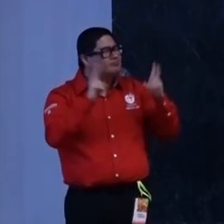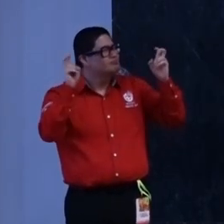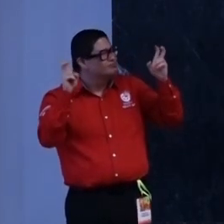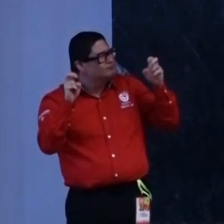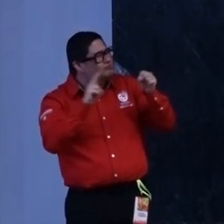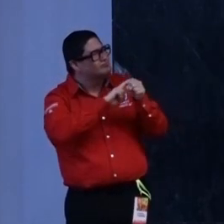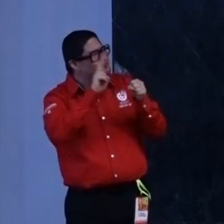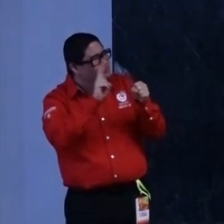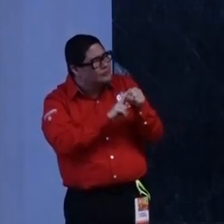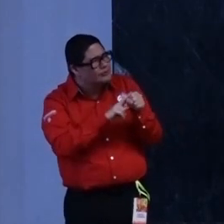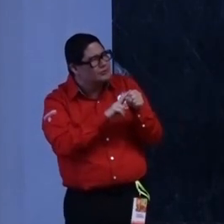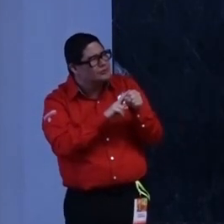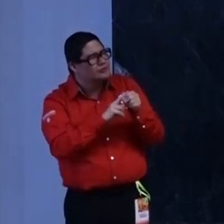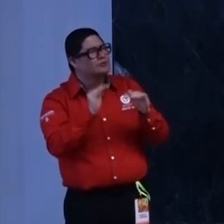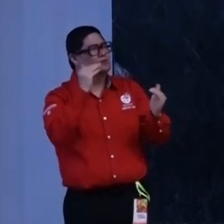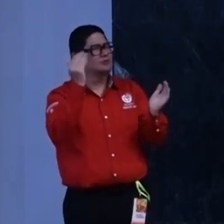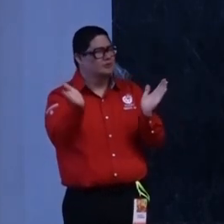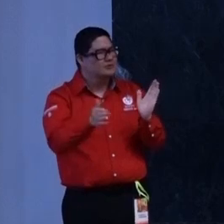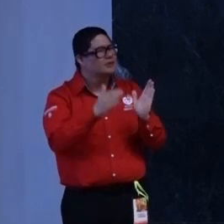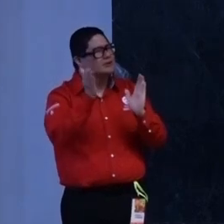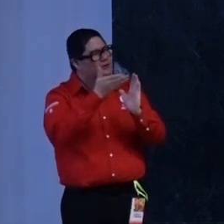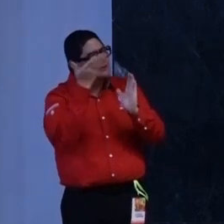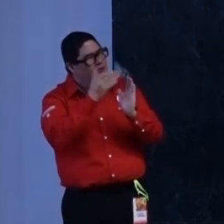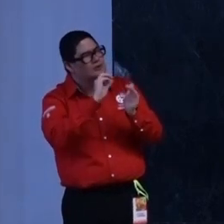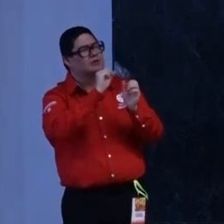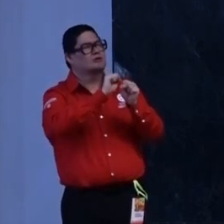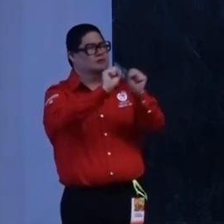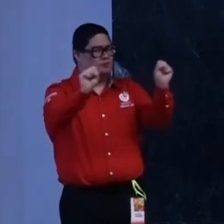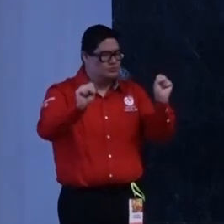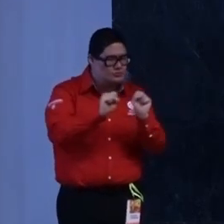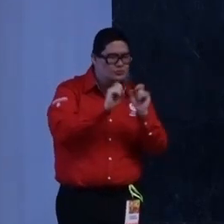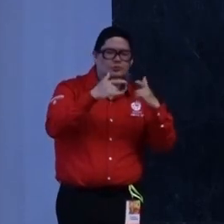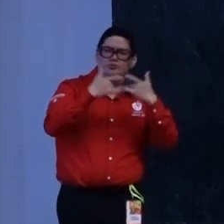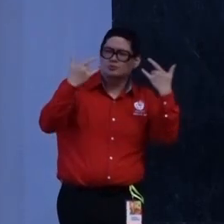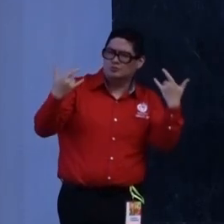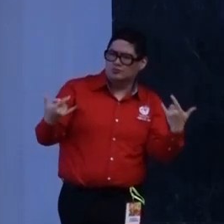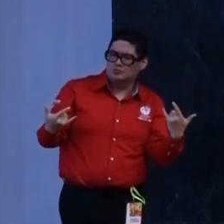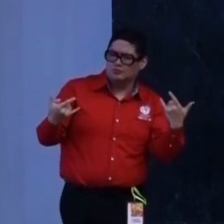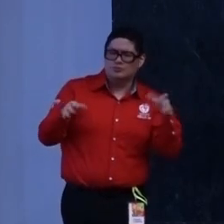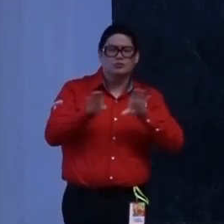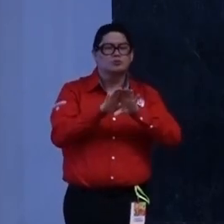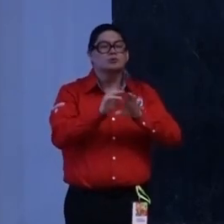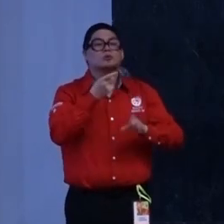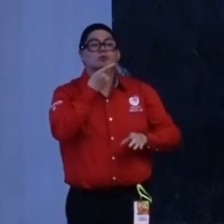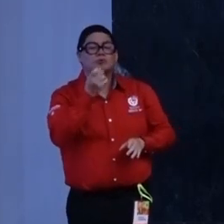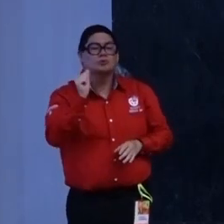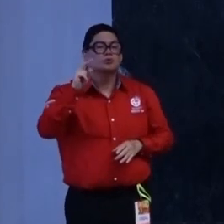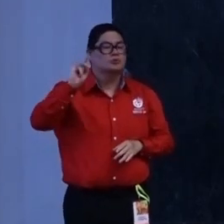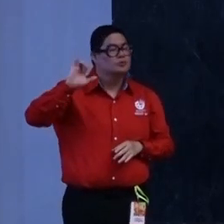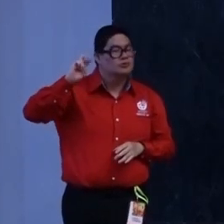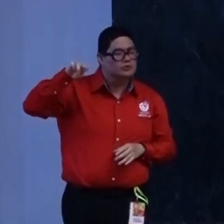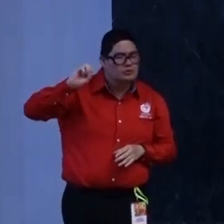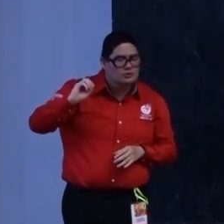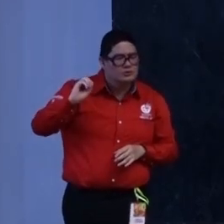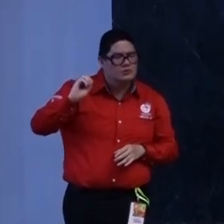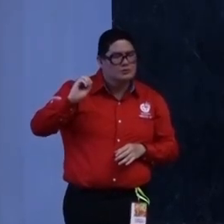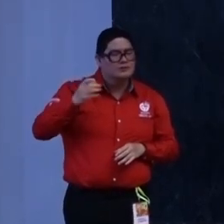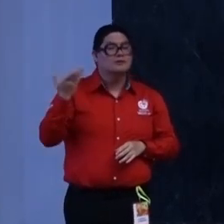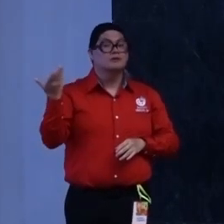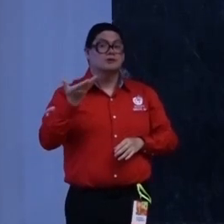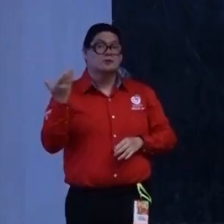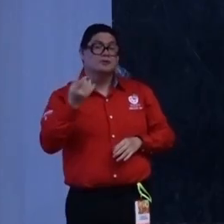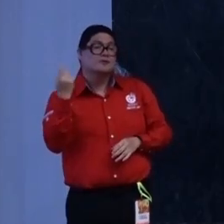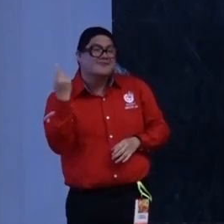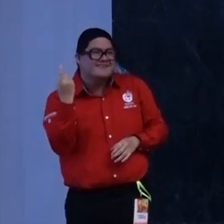Esta noción de normalidad que se ha construido social e históricamente, que como nos dice Adriano, nos